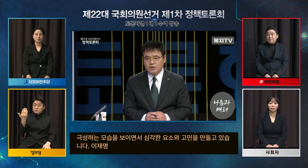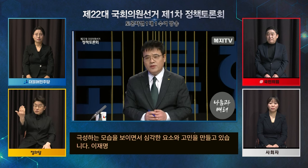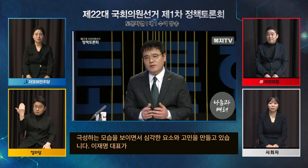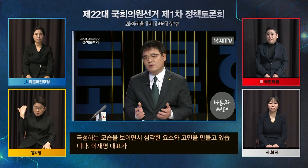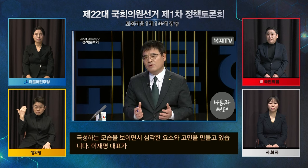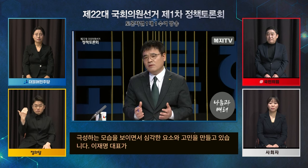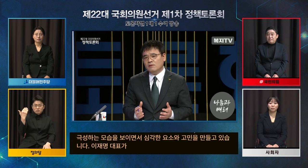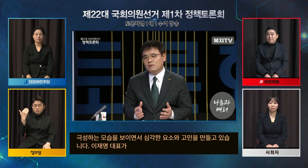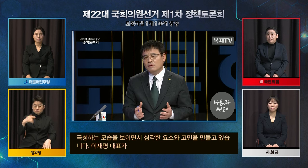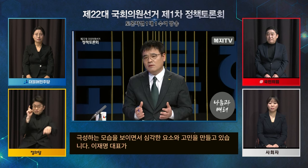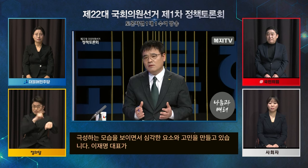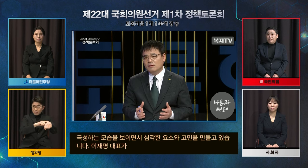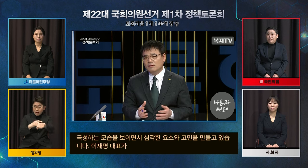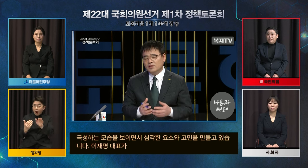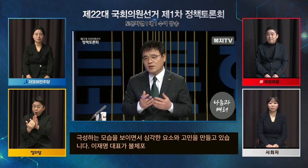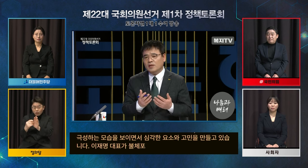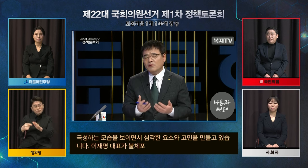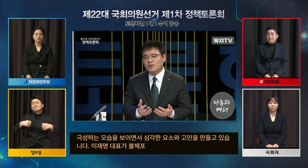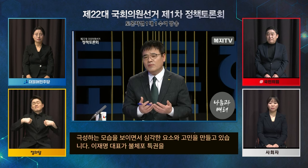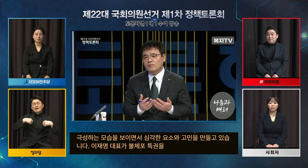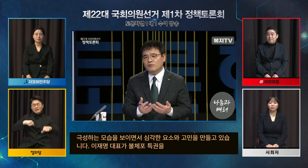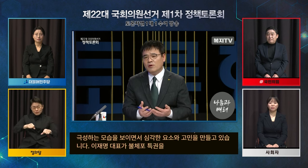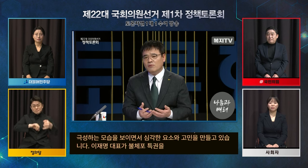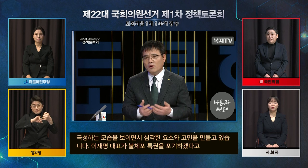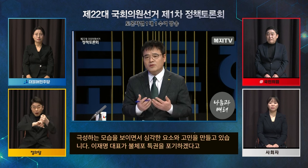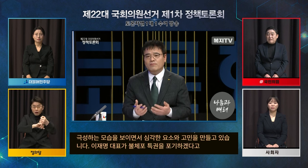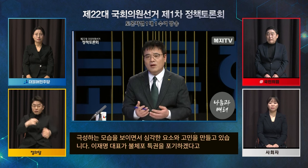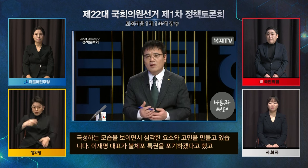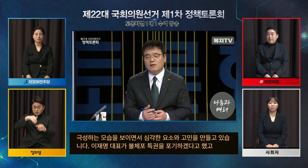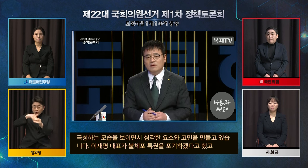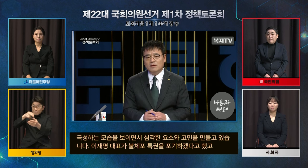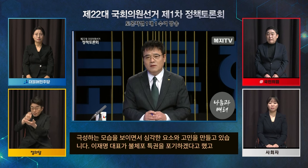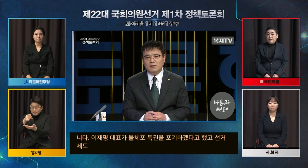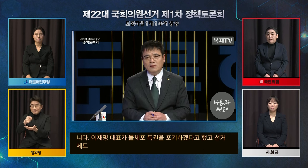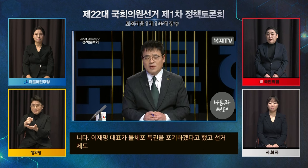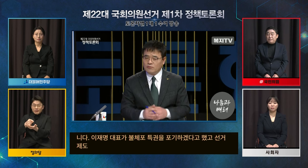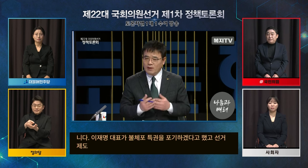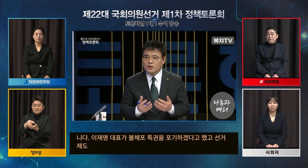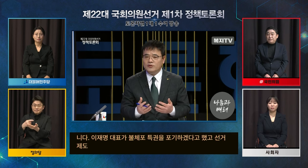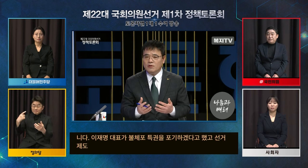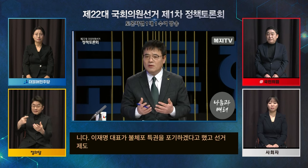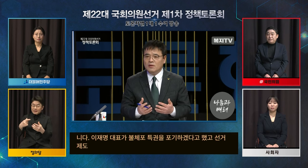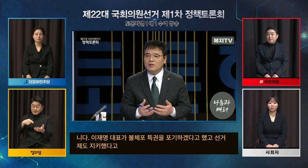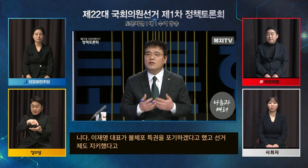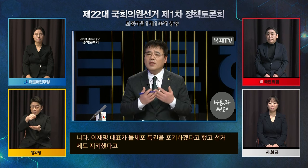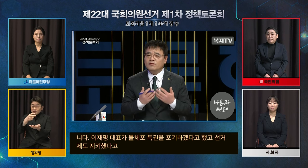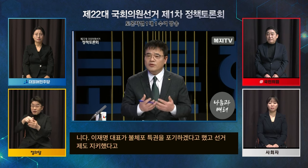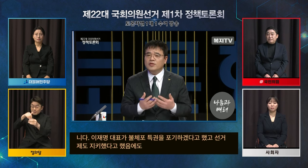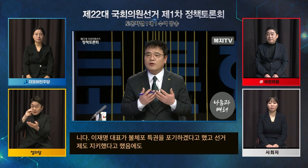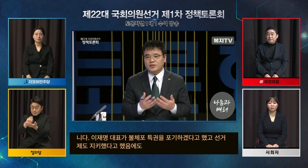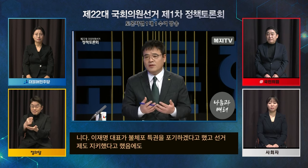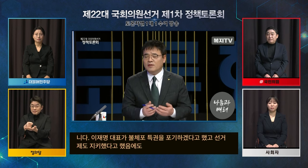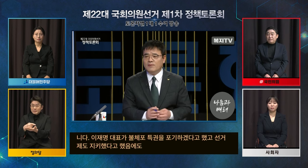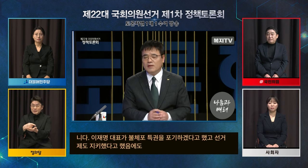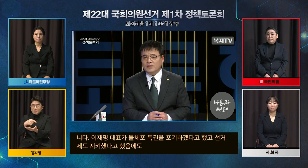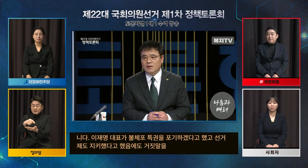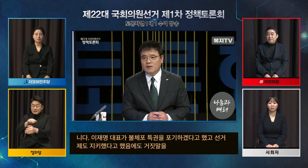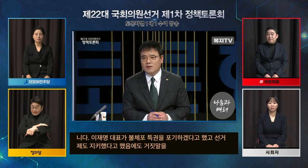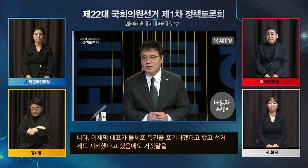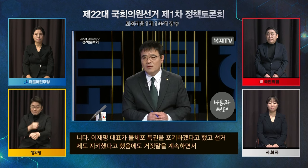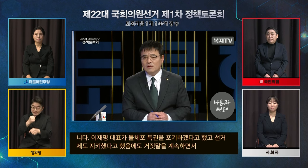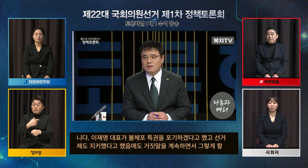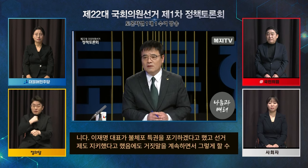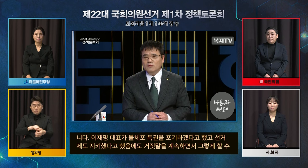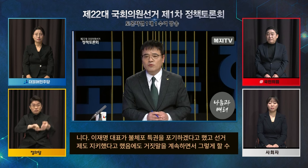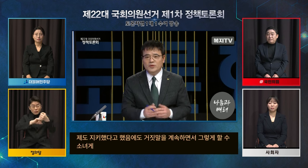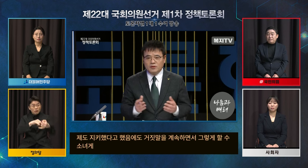선거제에 대해서 지키겠다고 했음에도 불구하고 거짓말을 계속하면서 그렇게 할 수 있는 게 정치다 이렇게 말합니다.